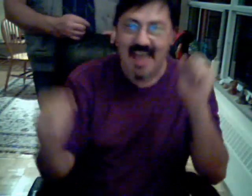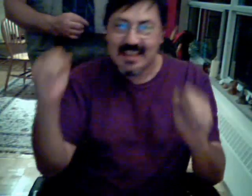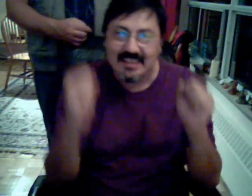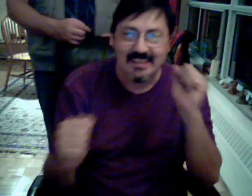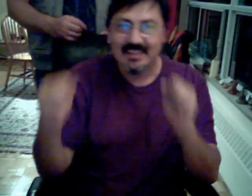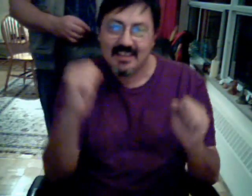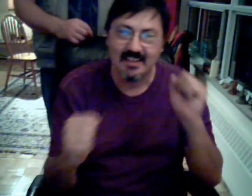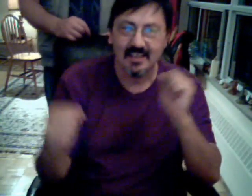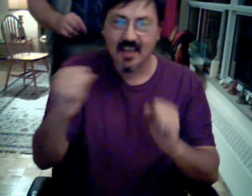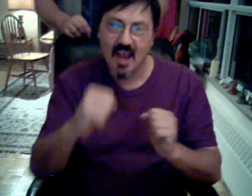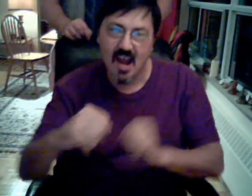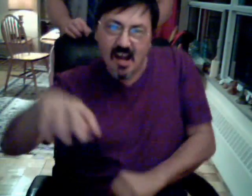Канады над Канадой.